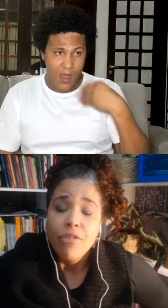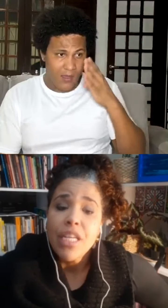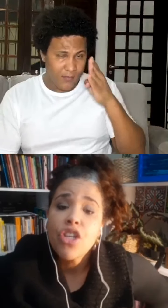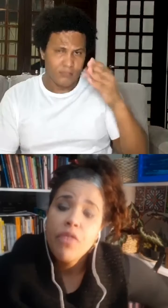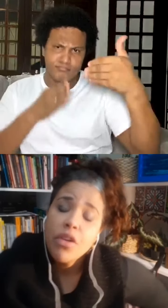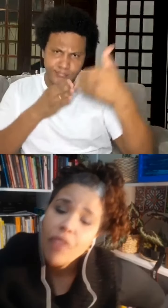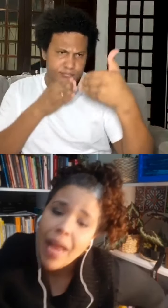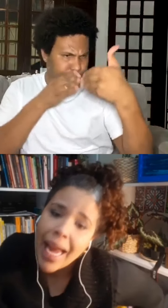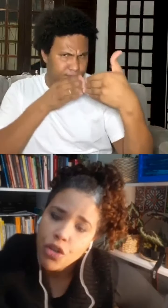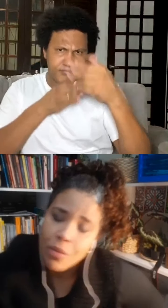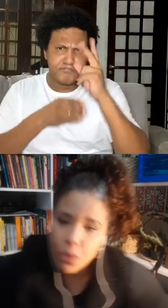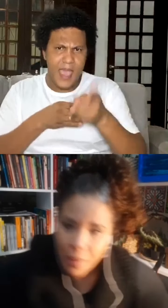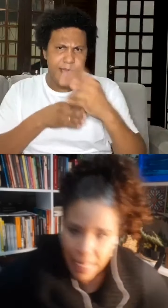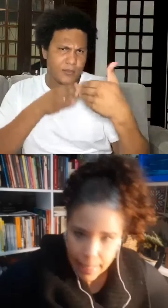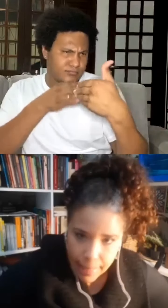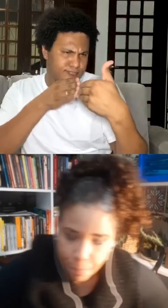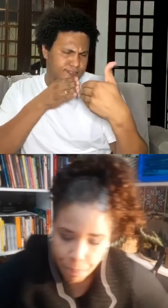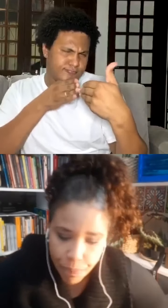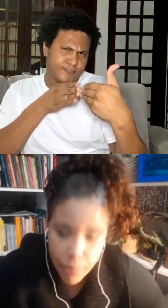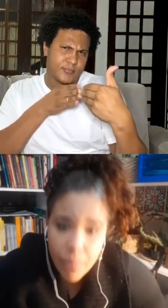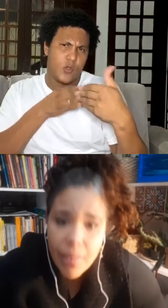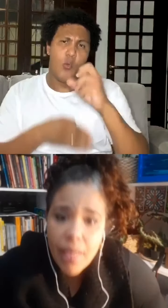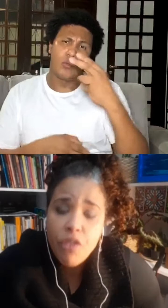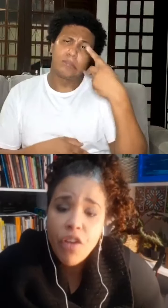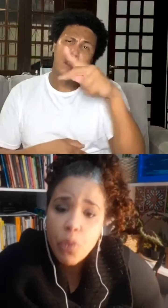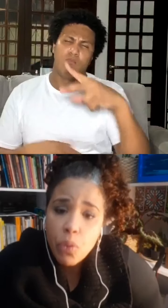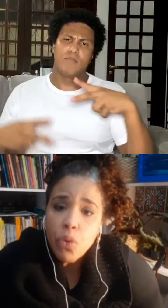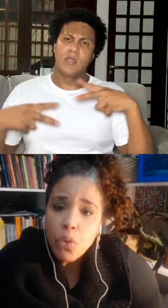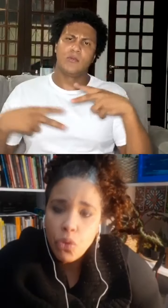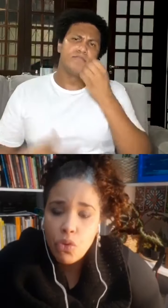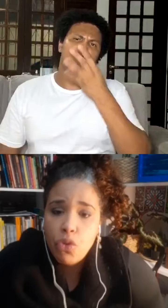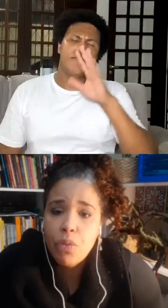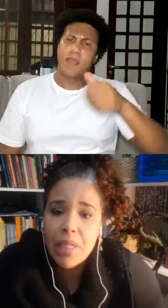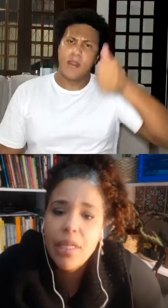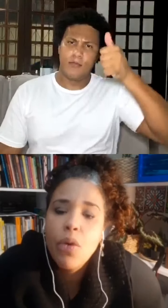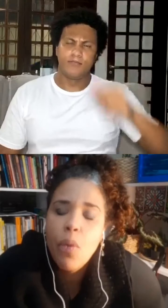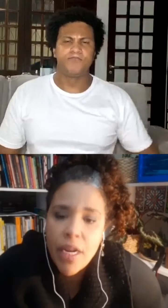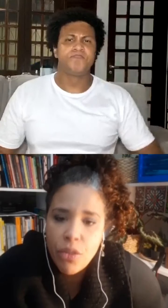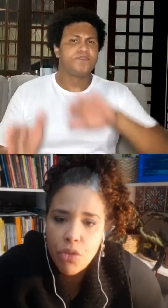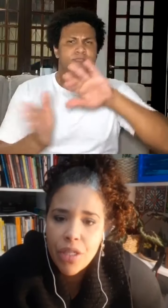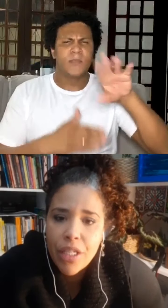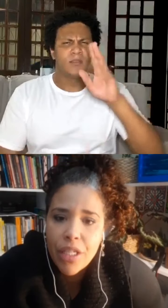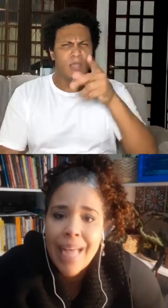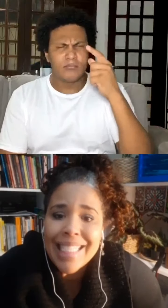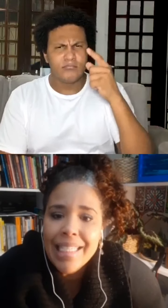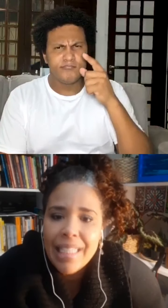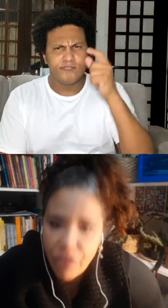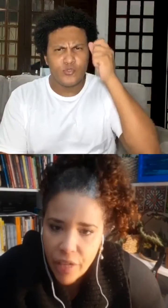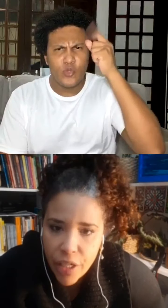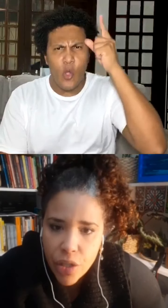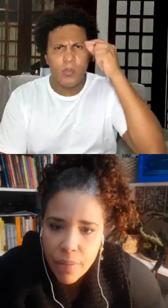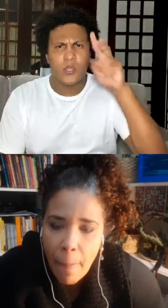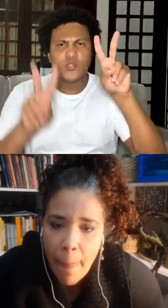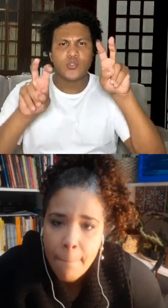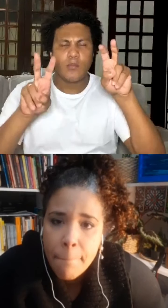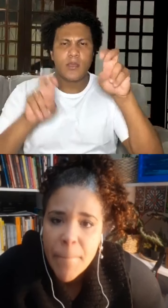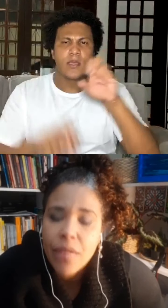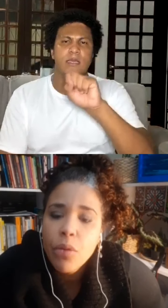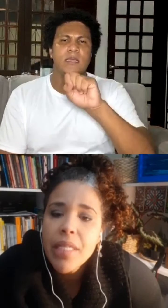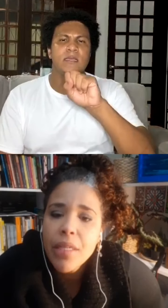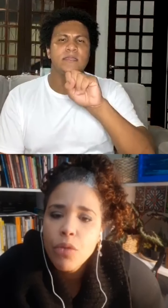Vocês já ouviram falar de uma doença que veio com tudo nos últimos 5 anos? A sífilis.